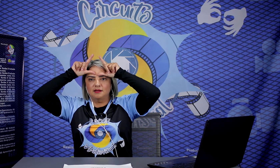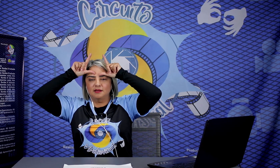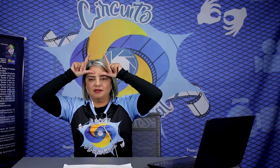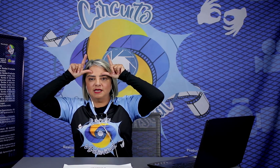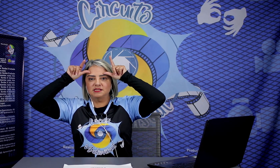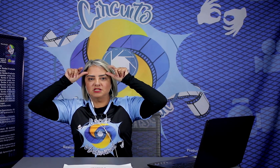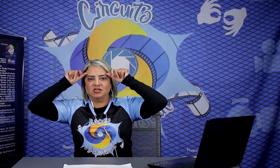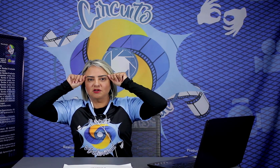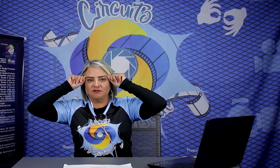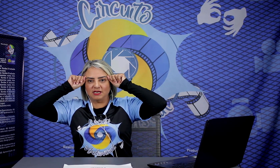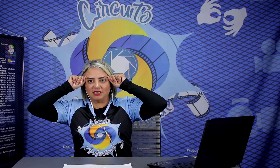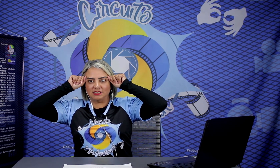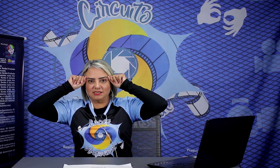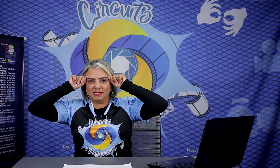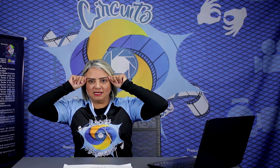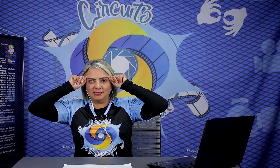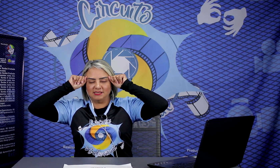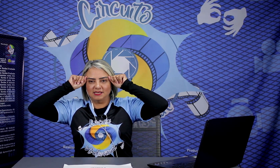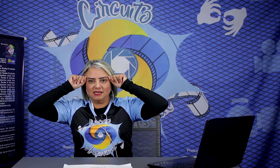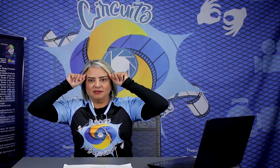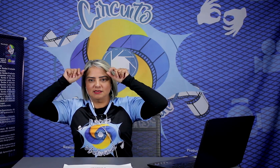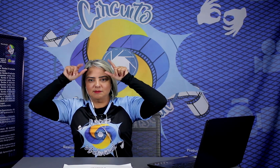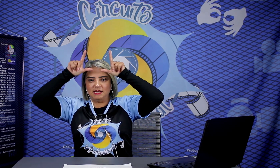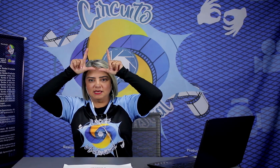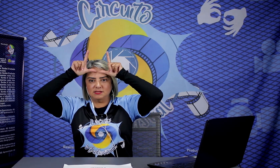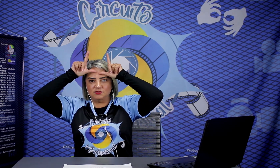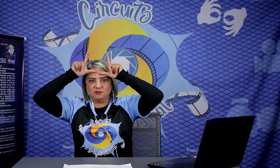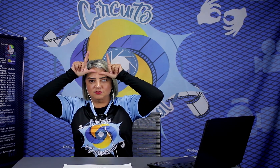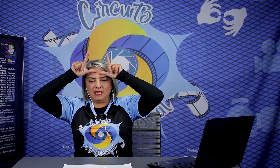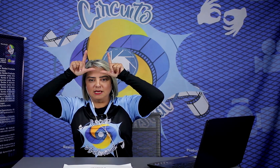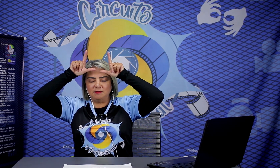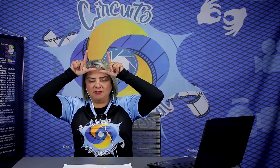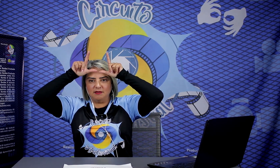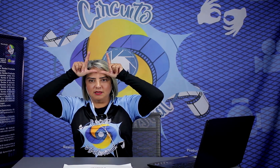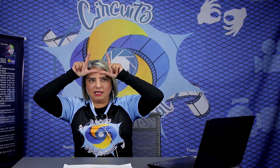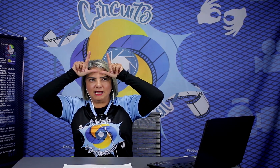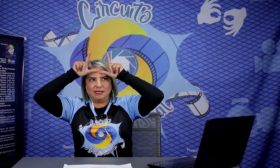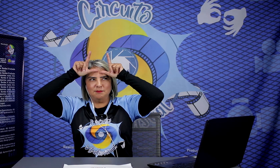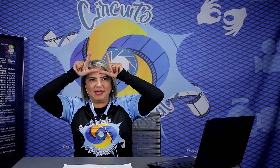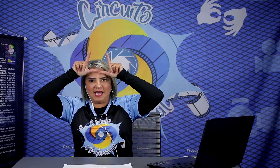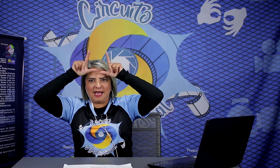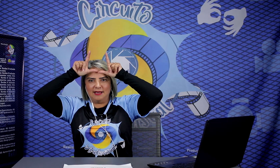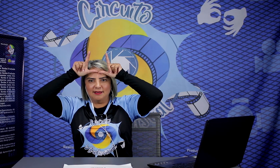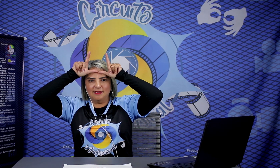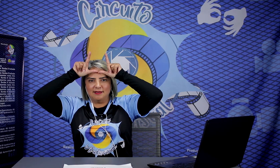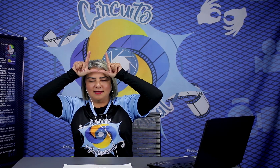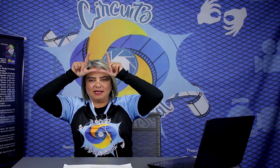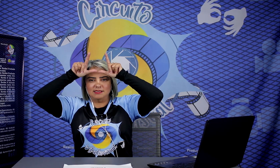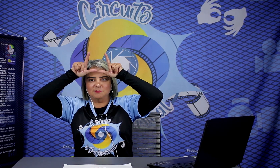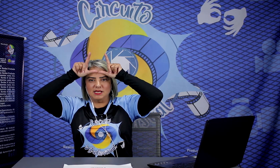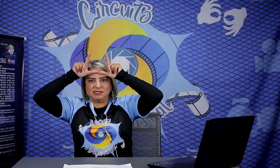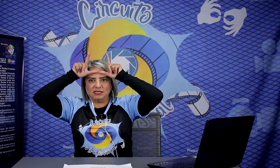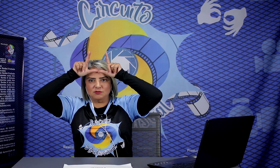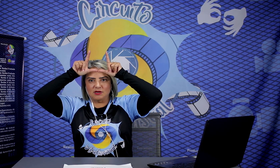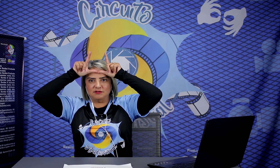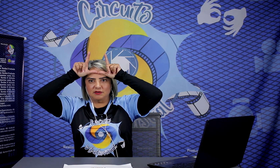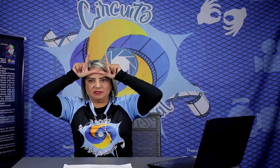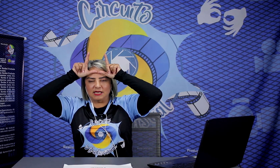Quem assiste a novela das 6, sabe aquelas da LBA, as mulherzinhas que atuavam na